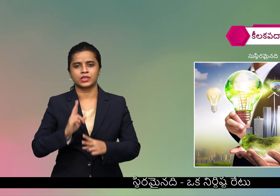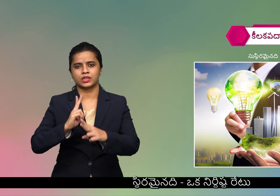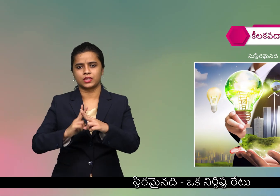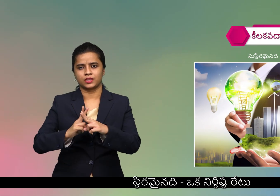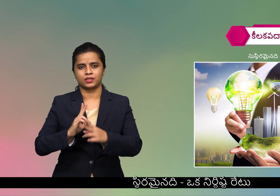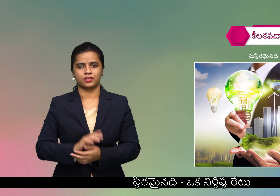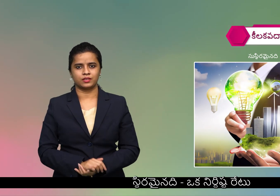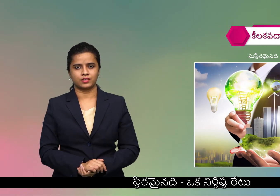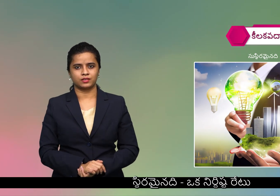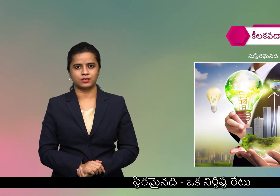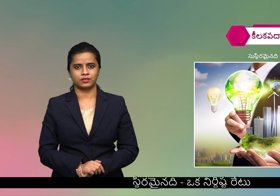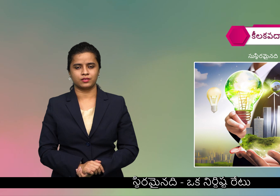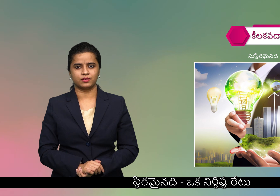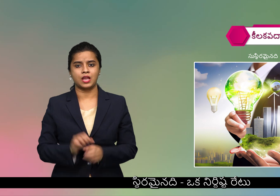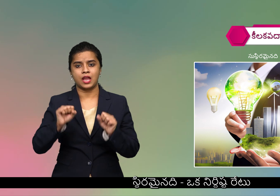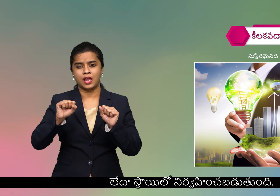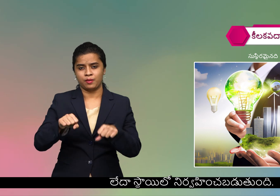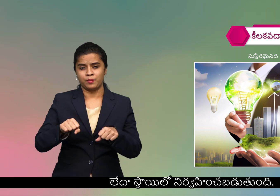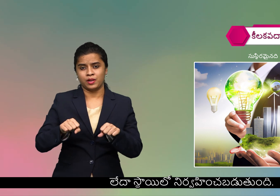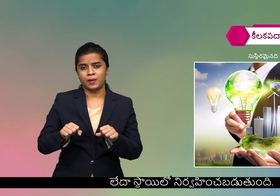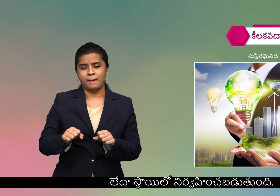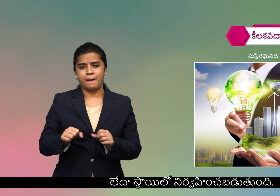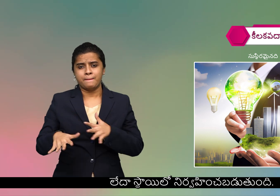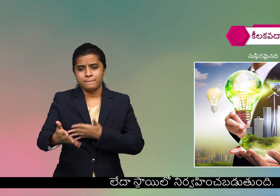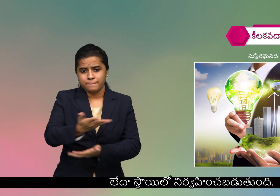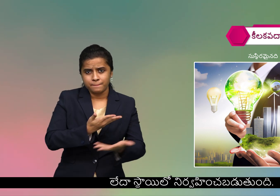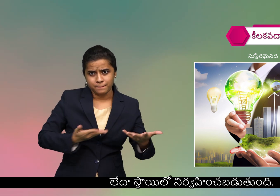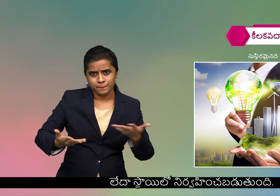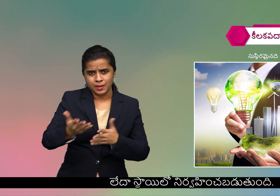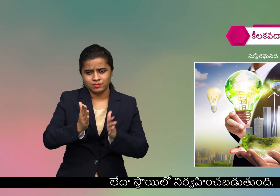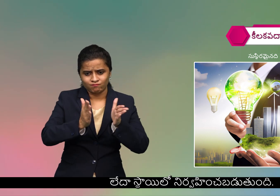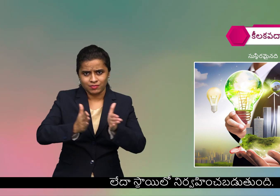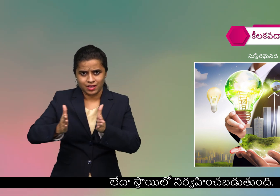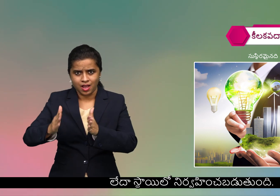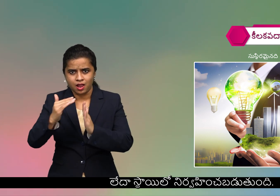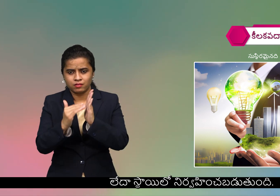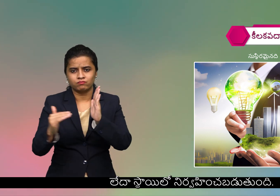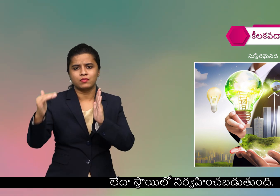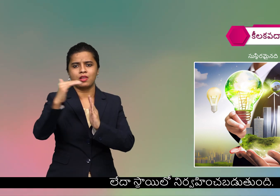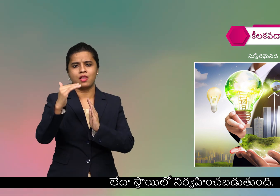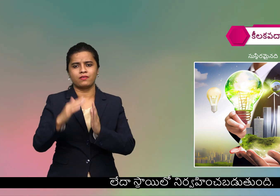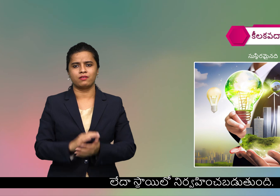స్థిరమైనది, ఒక నిర్దిష్ట రేటు లేదా స్థాయిలో నిర్వహించబడుతుంది.